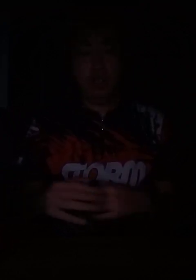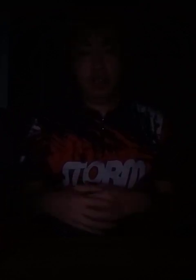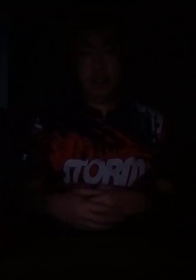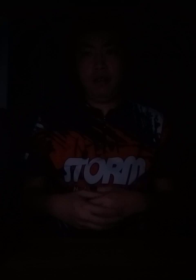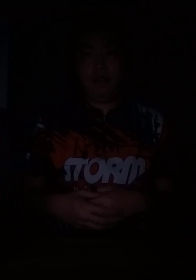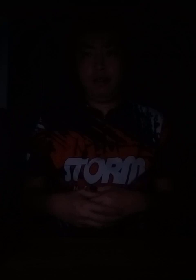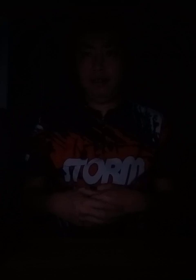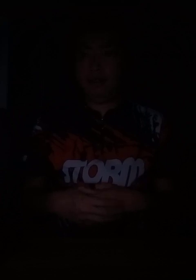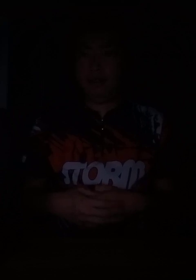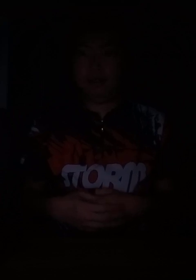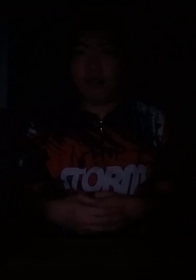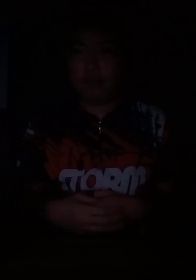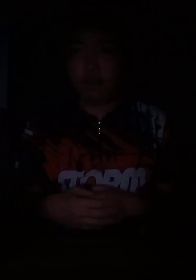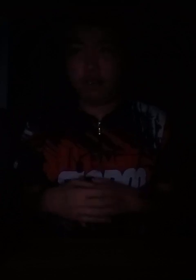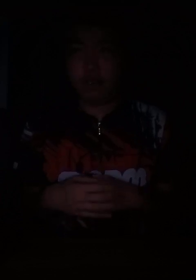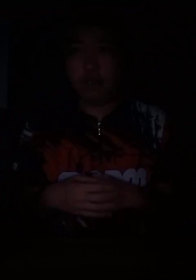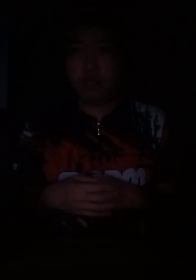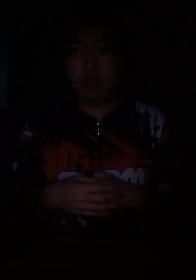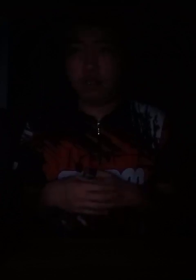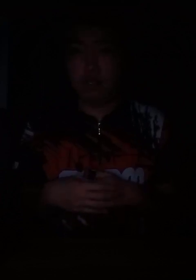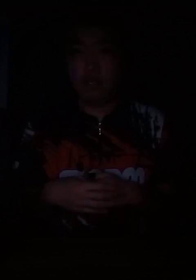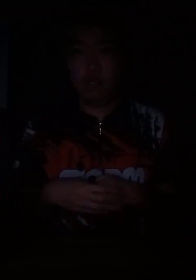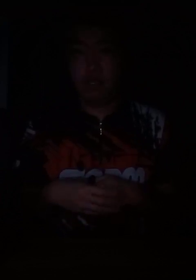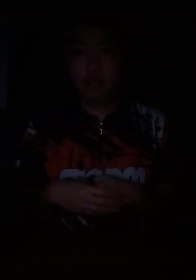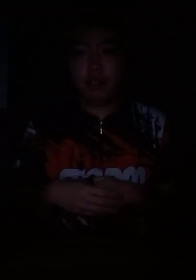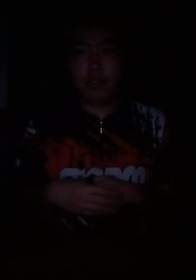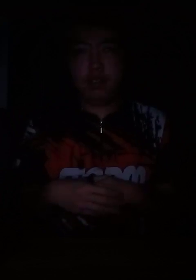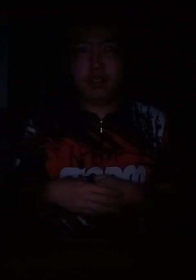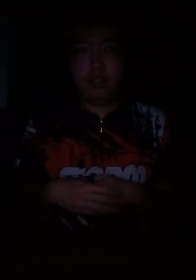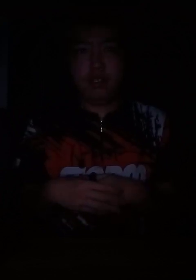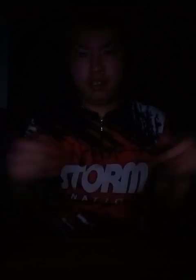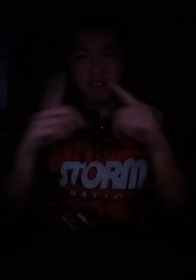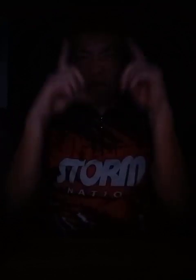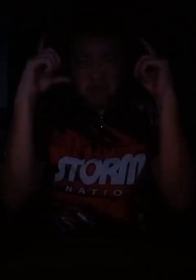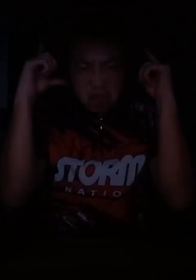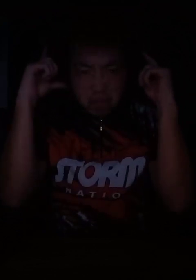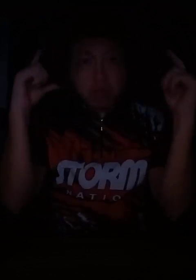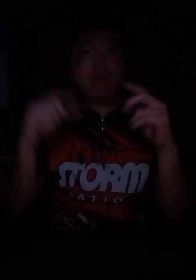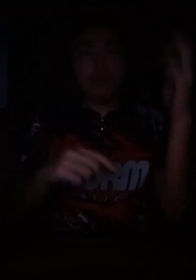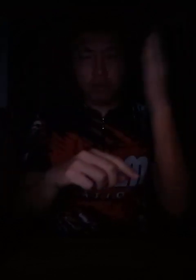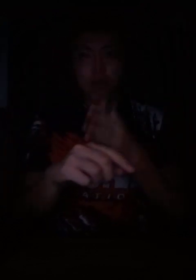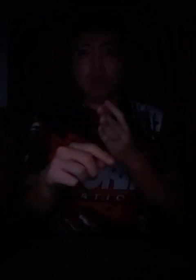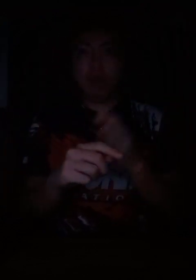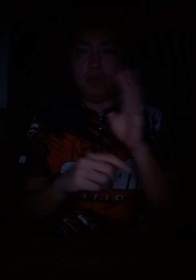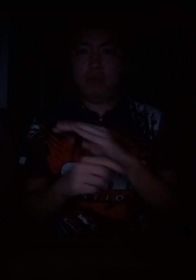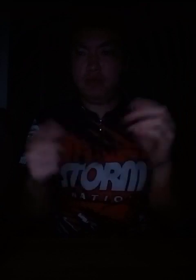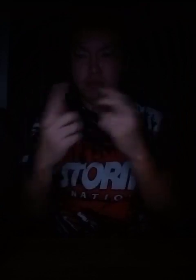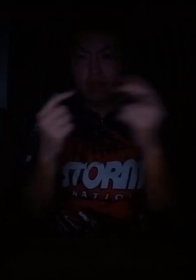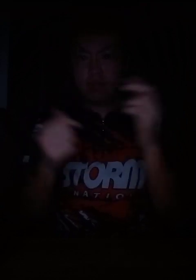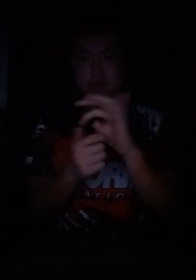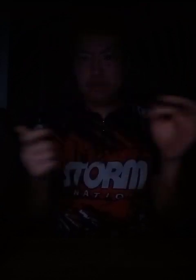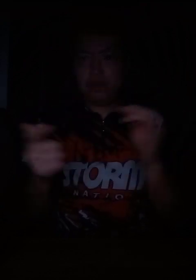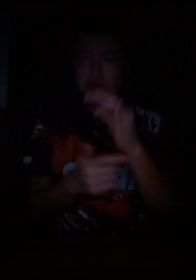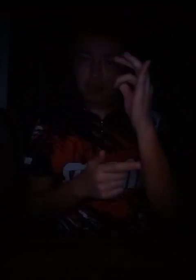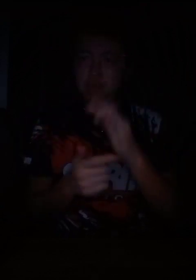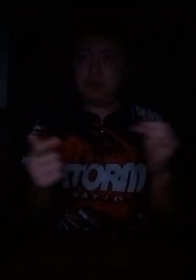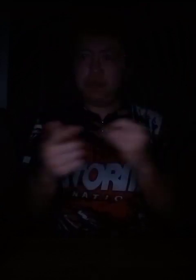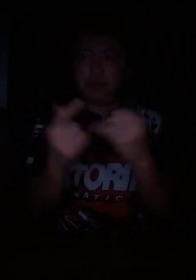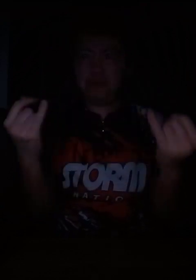일상차 옥수수 염차. 마스크 착용을 거부하면서 버스 기사와 승객을 폭행한 60대